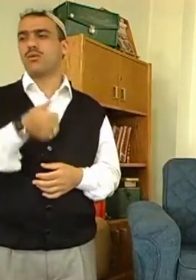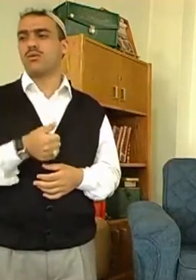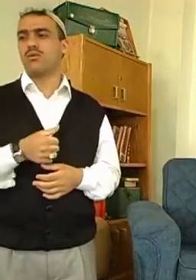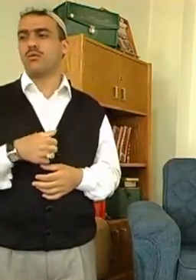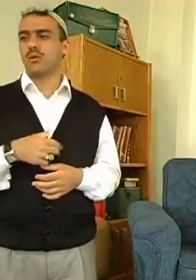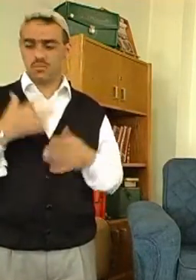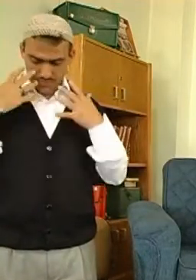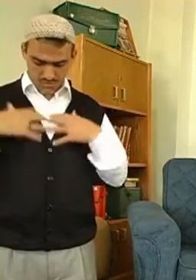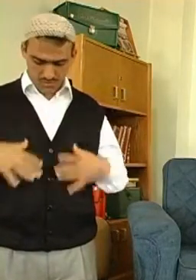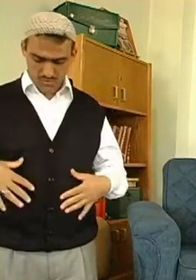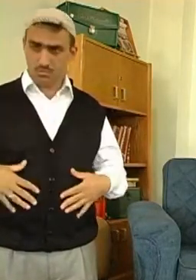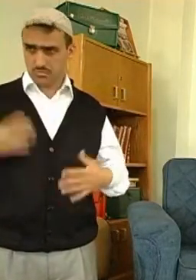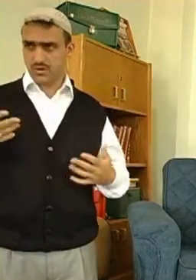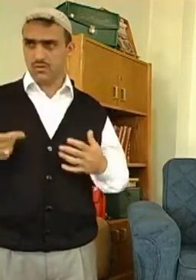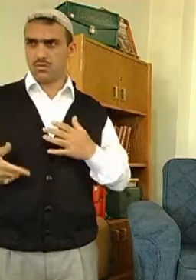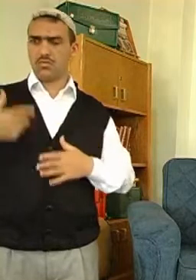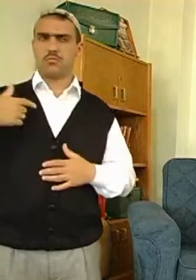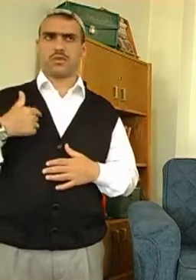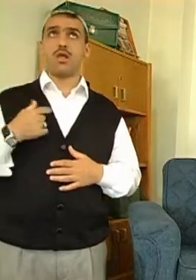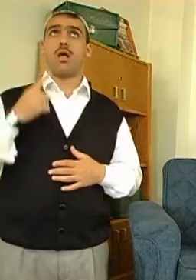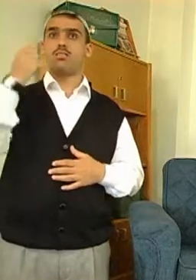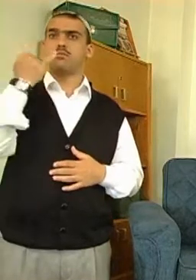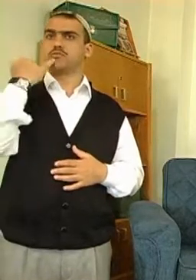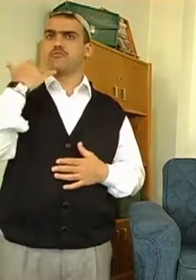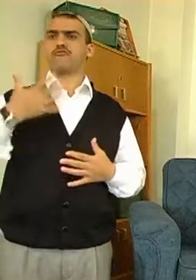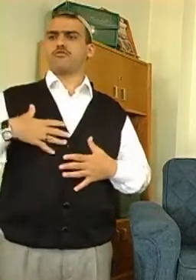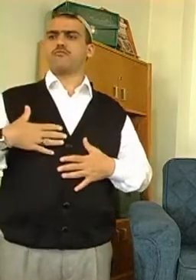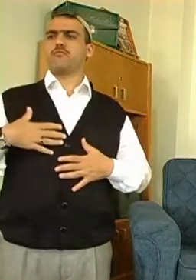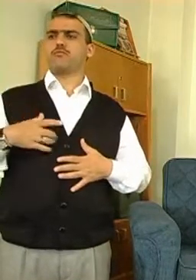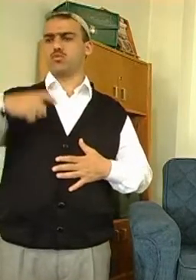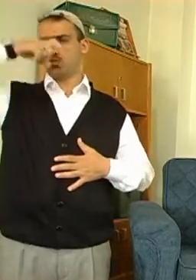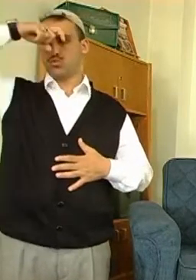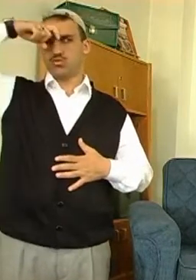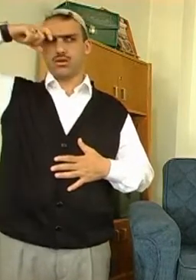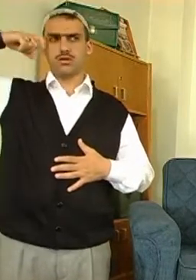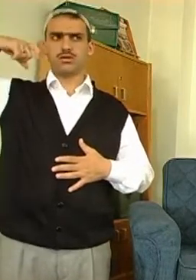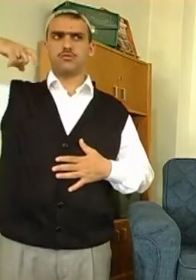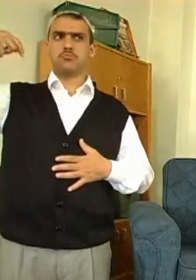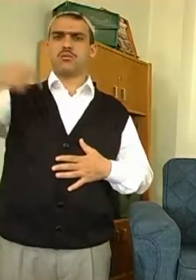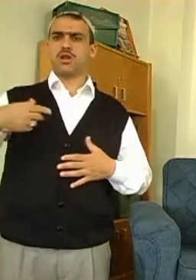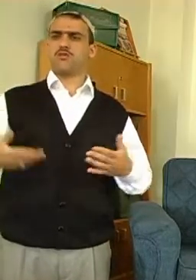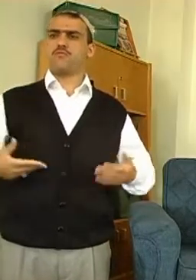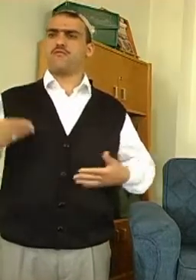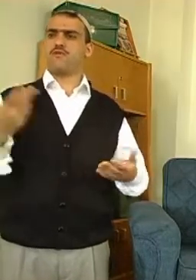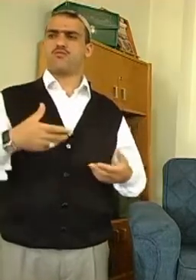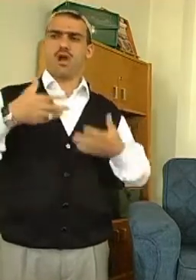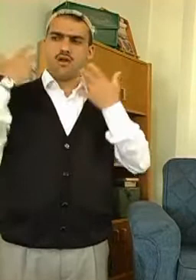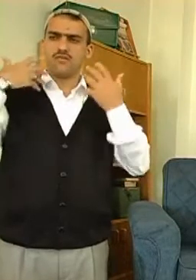kemik yığını olarak kalır ortada. Düşünmeye değmez. Niye? İşte öteki hayvanla düşünmediği gibi bunu da düşünmez yani.